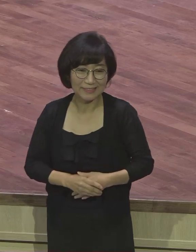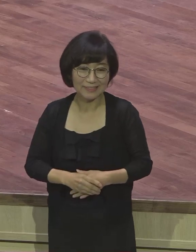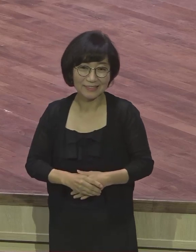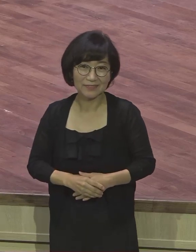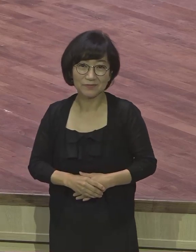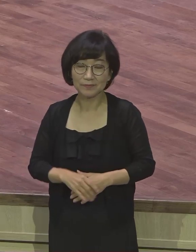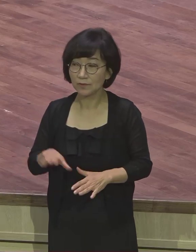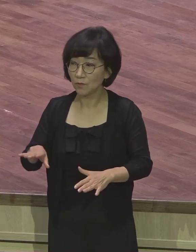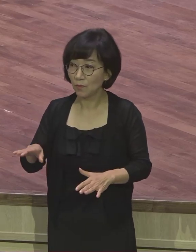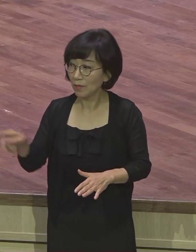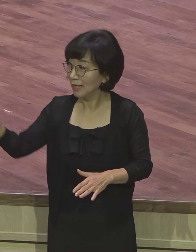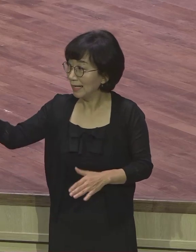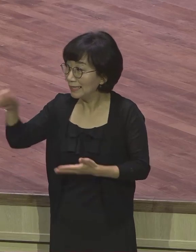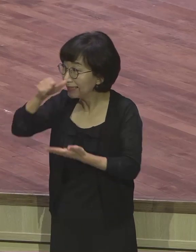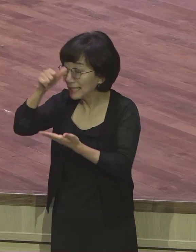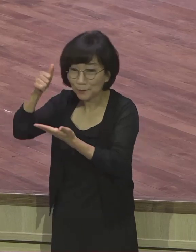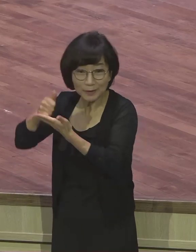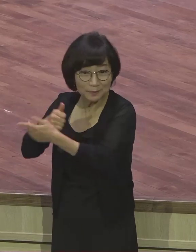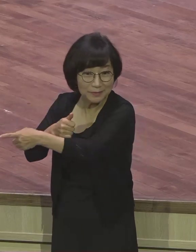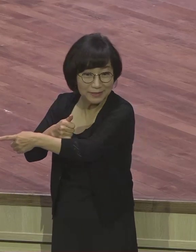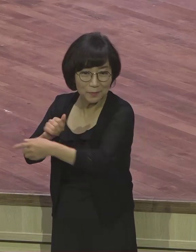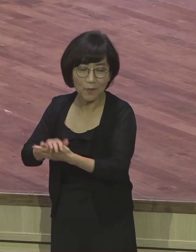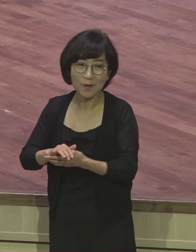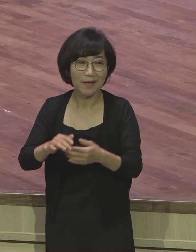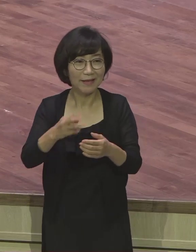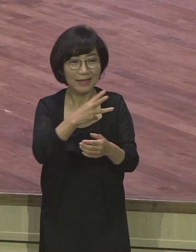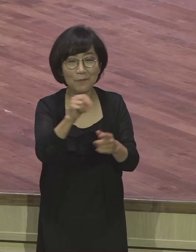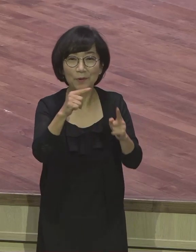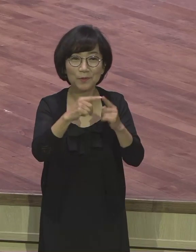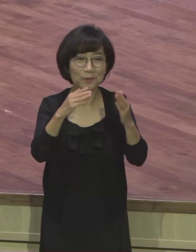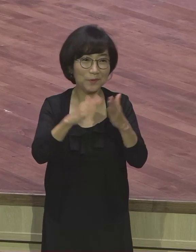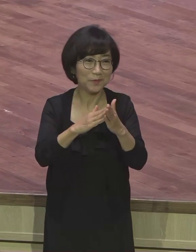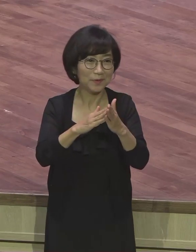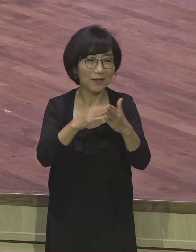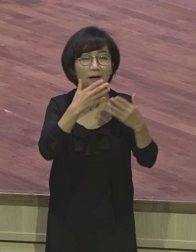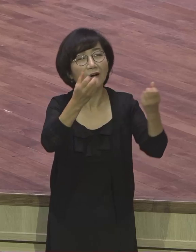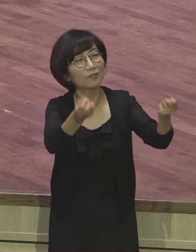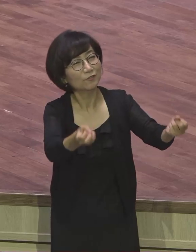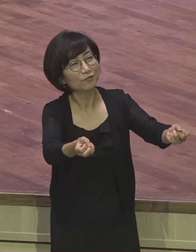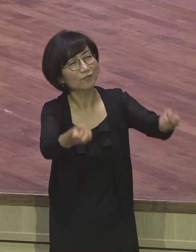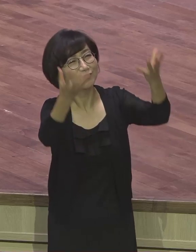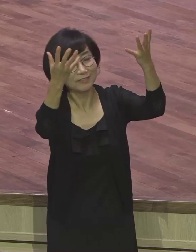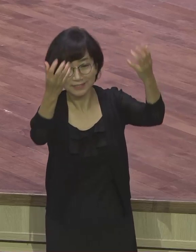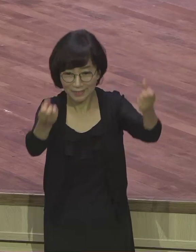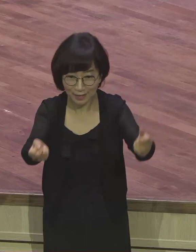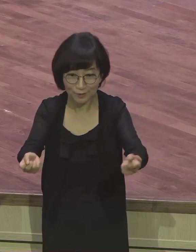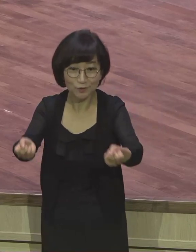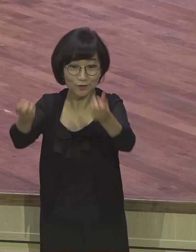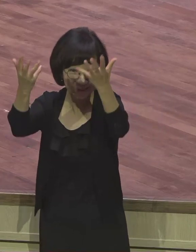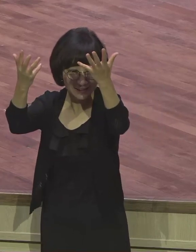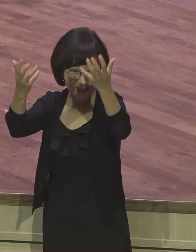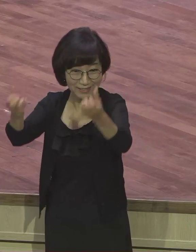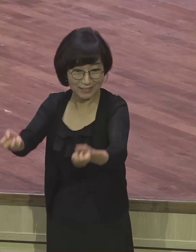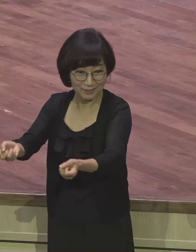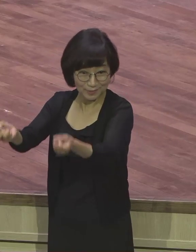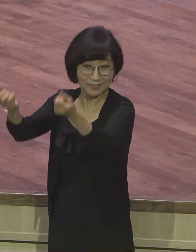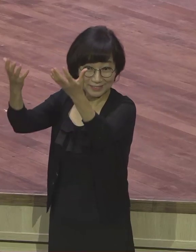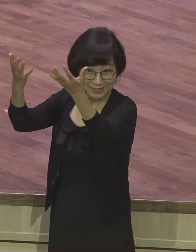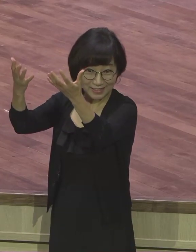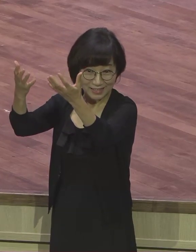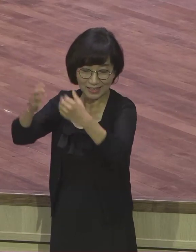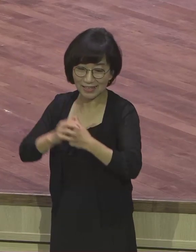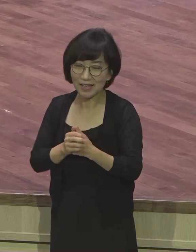우리의 중요한 장로님들 소원이에요. 예원교회가 막 축제 분위기로 이제는 뭐 본당 다 완공되었으니까 이제는 축제 분위기로